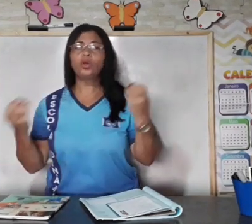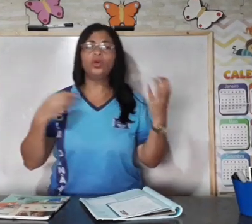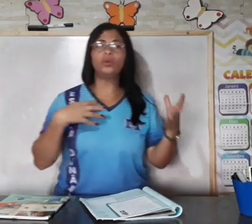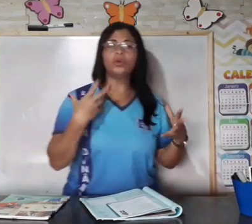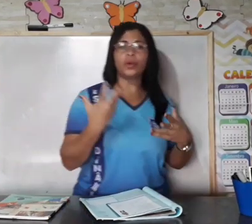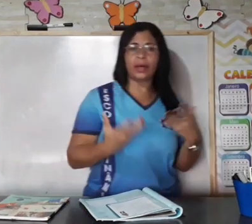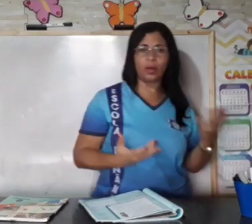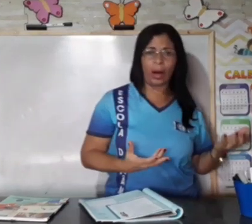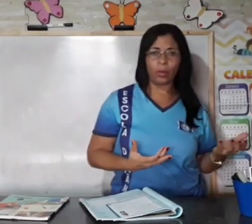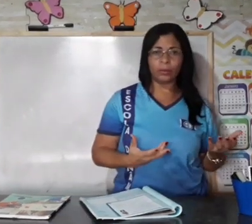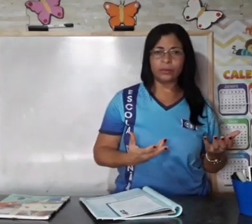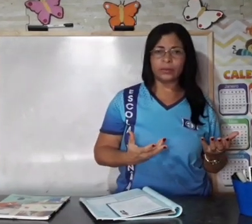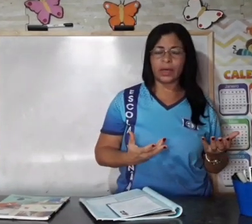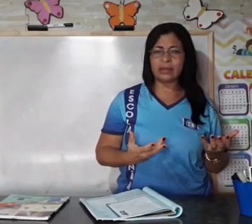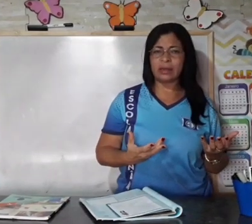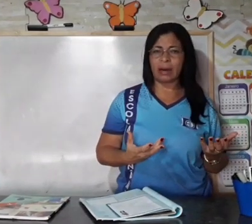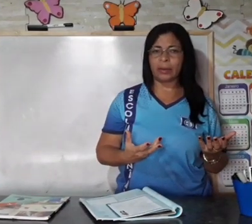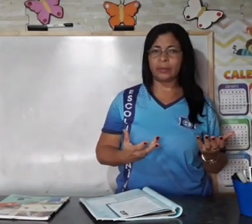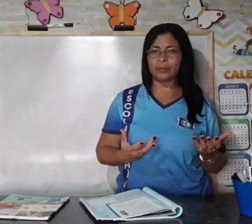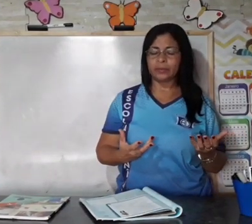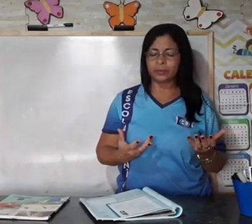todo mundo é igual? Quem sabe?